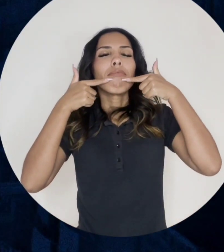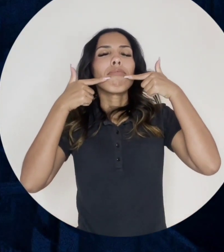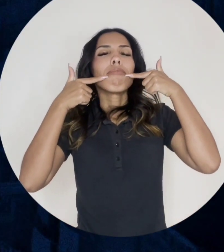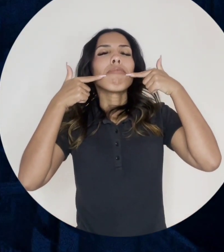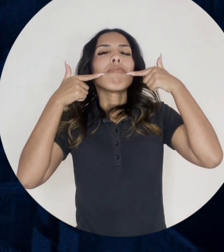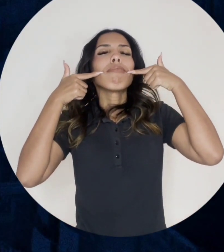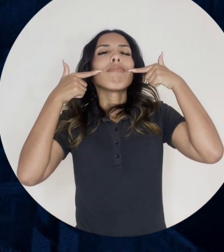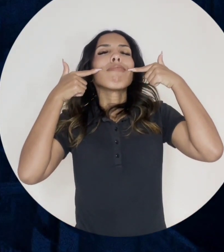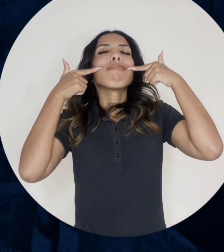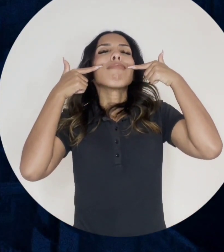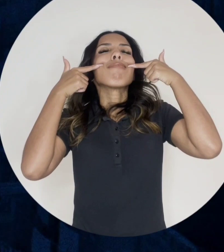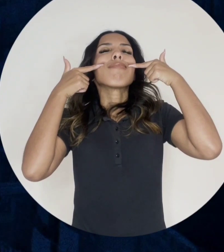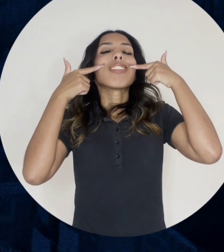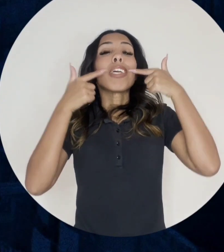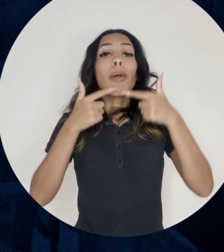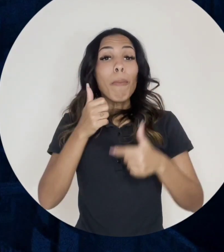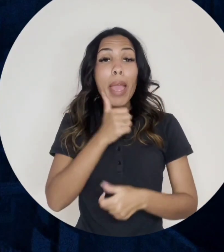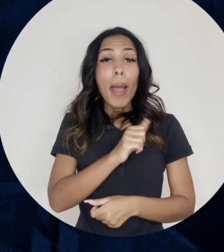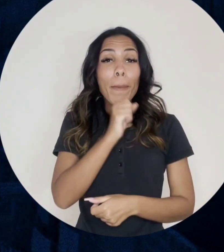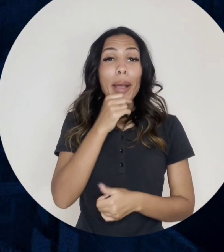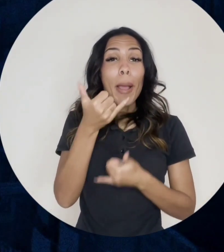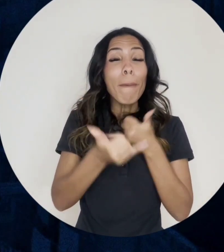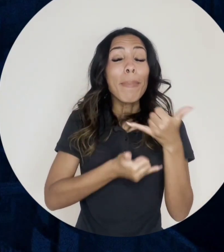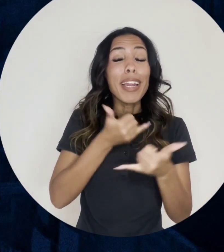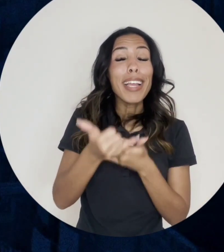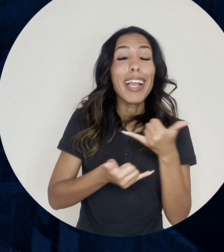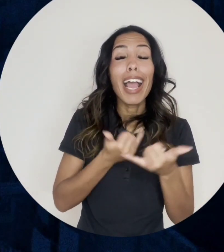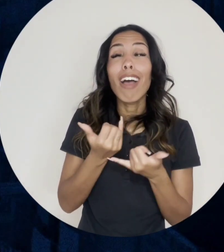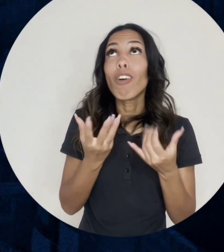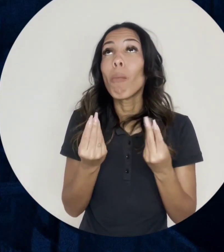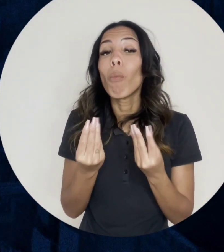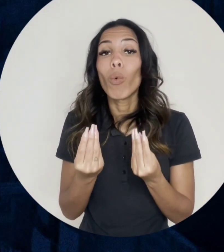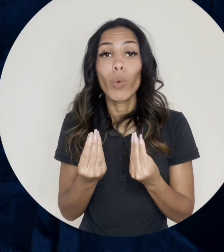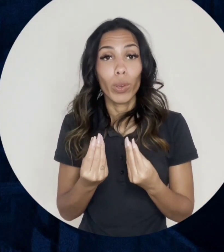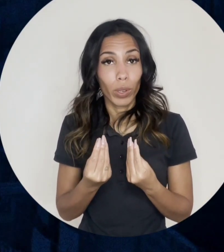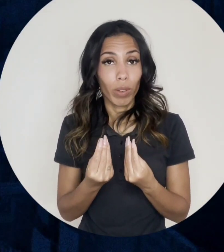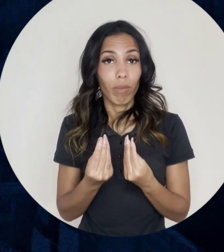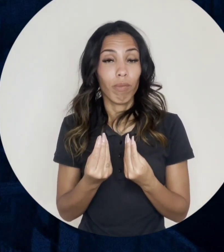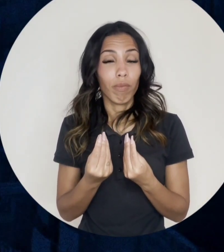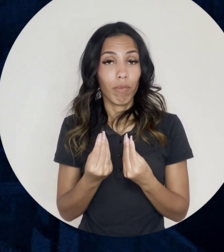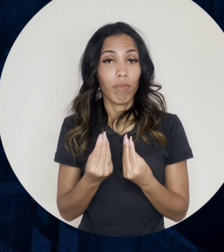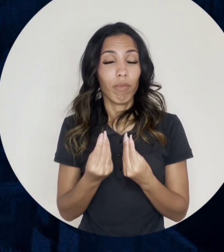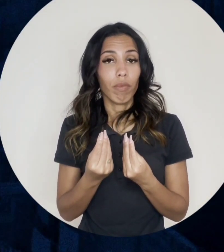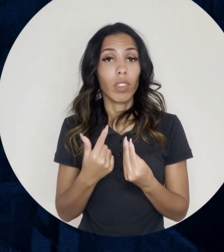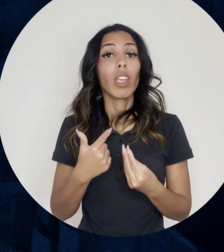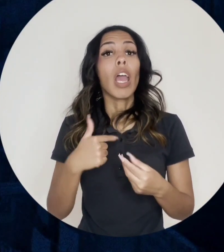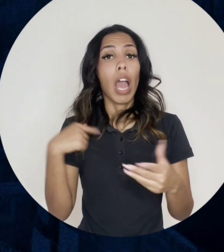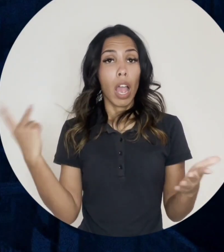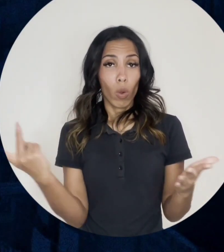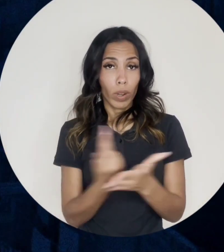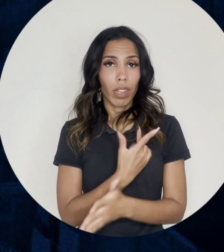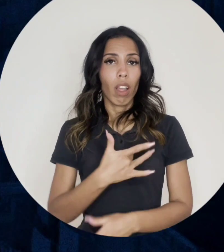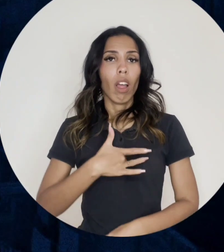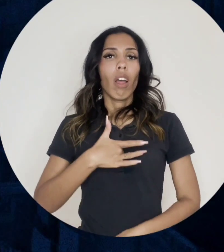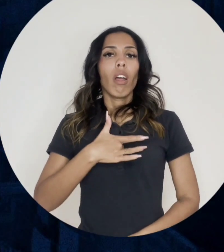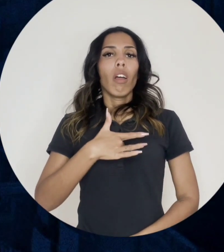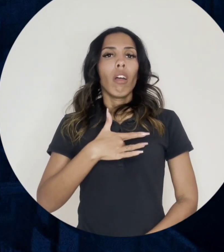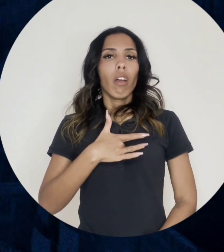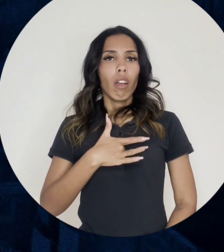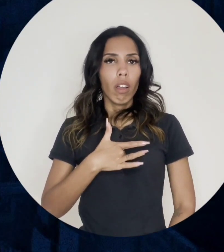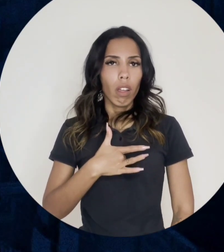Todo mundo fala que ela era brincalhona, mas eu aí tive tuberculose, fiquei